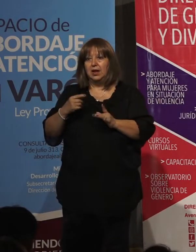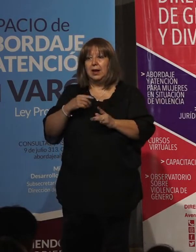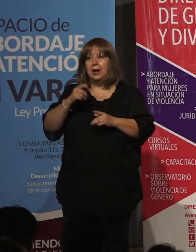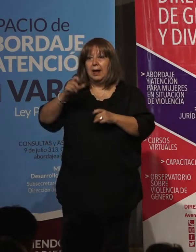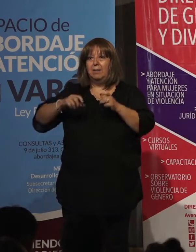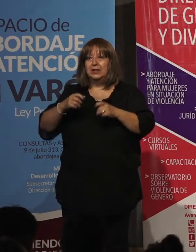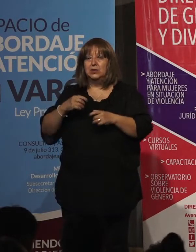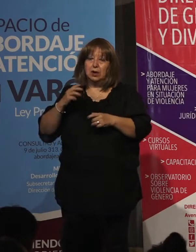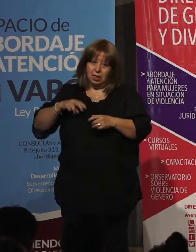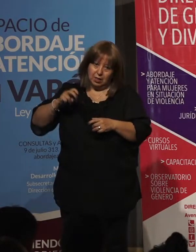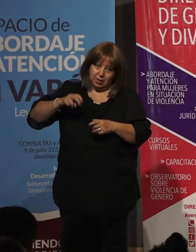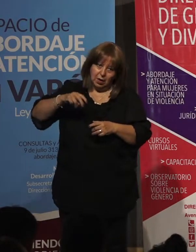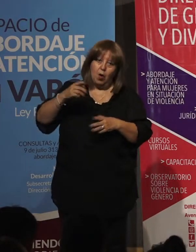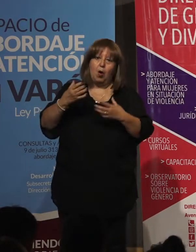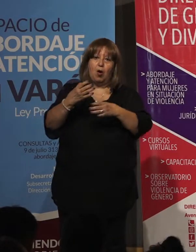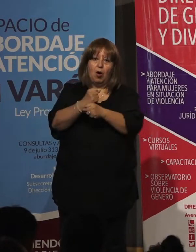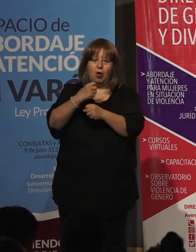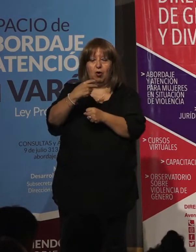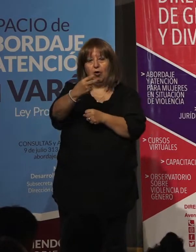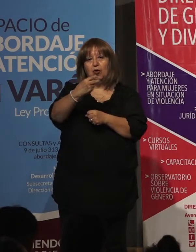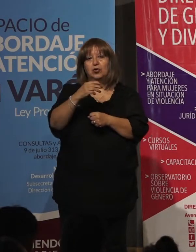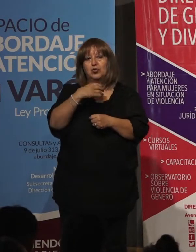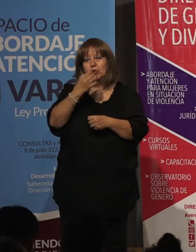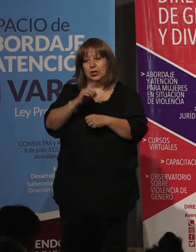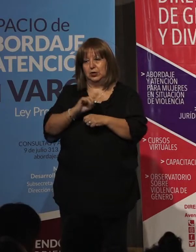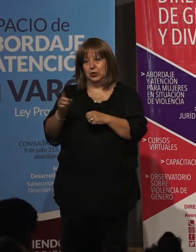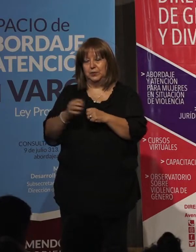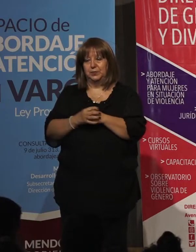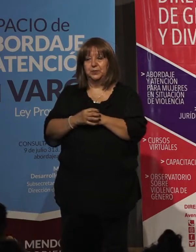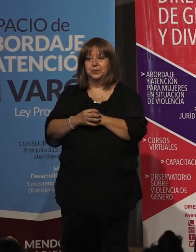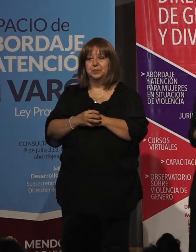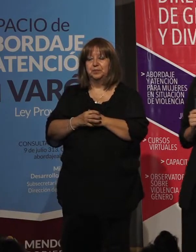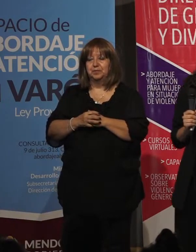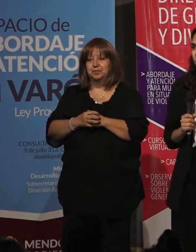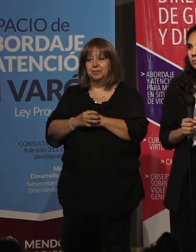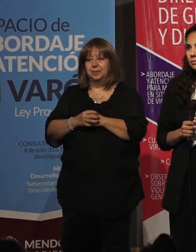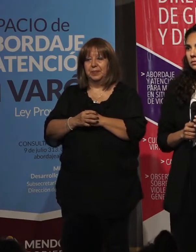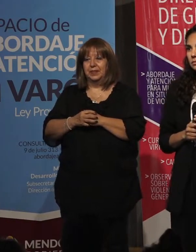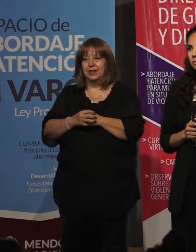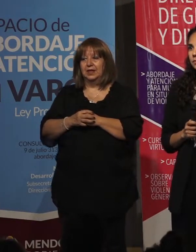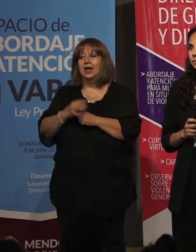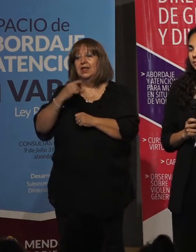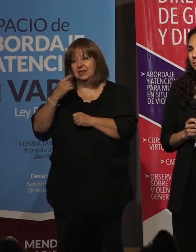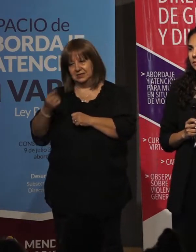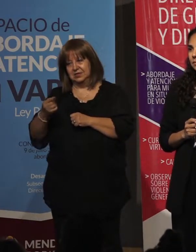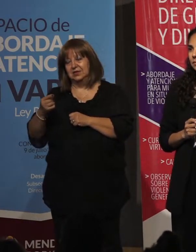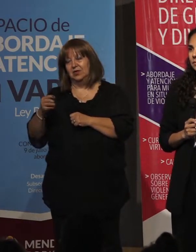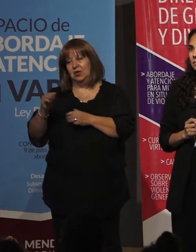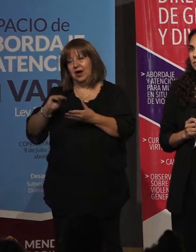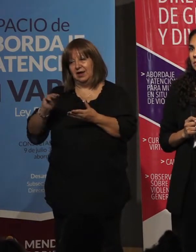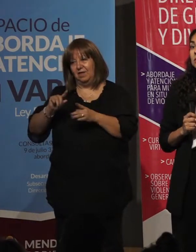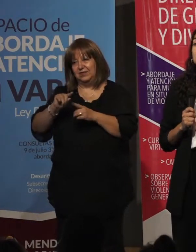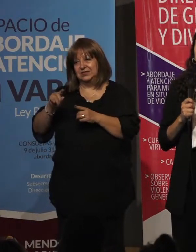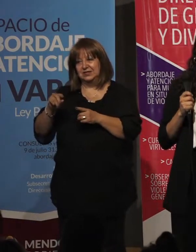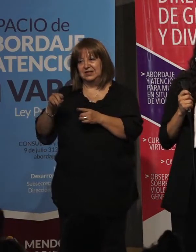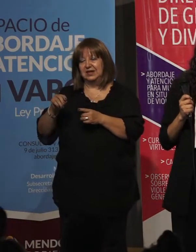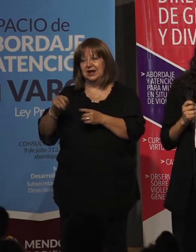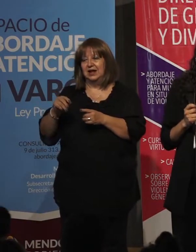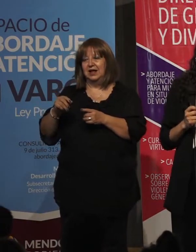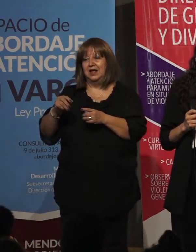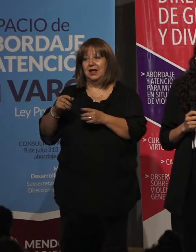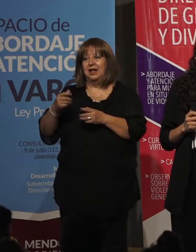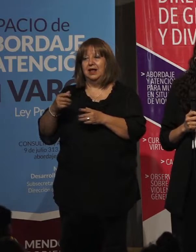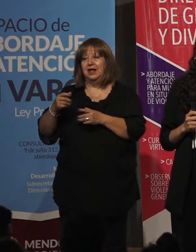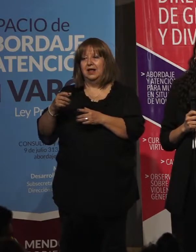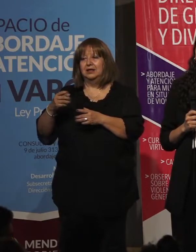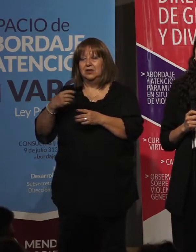a Tunuyán a radicar la denuncia. ¿Sí? Pasa que sucede eso. Le dicen, no, acá no es, tenés que ir a otro lado. Entonces, el movimiento